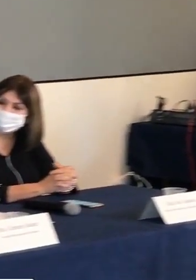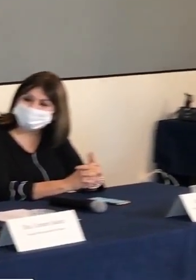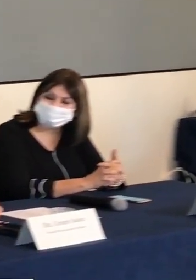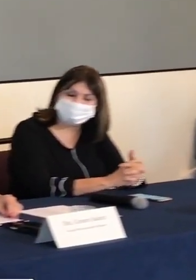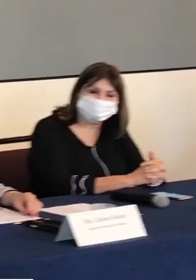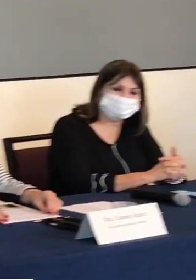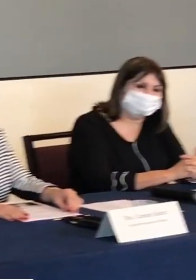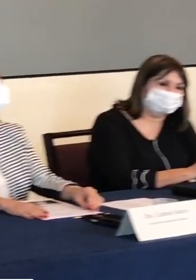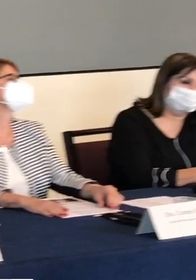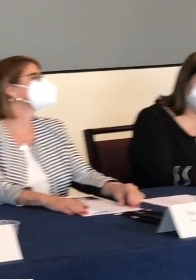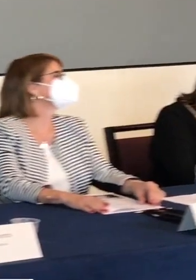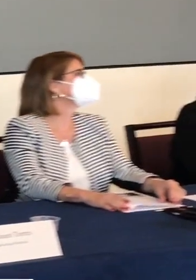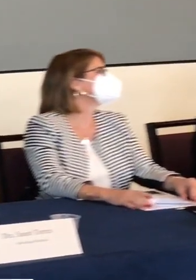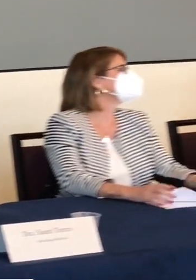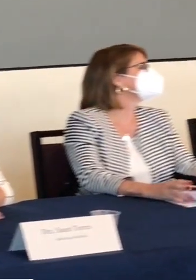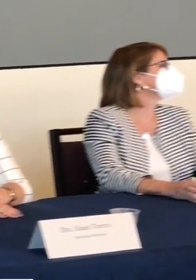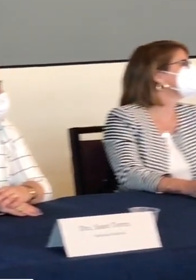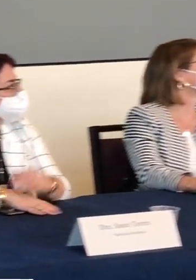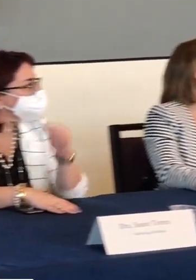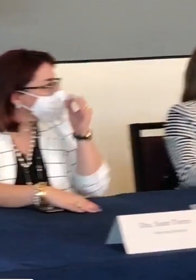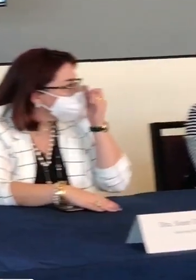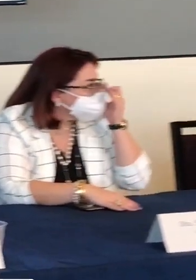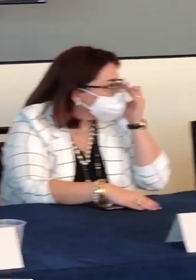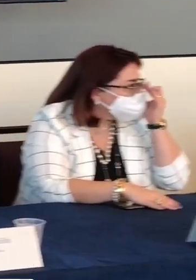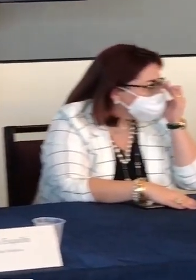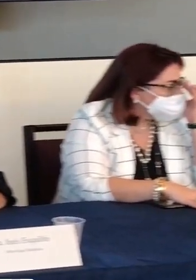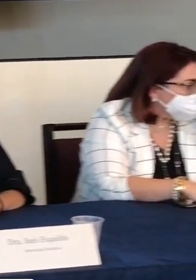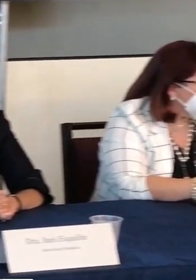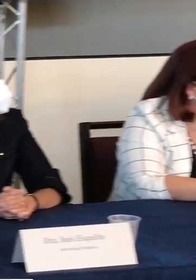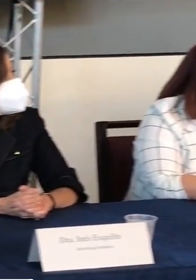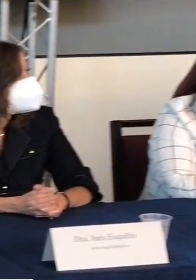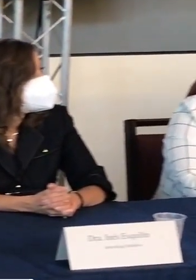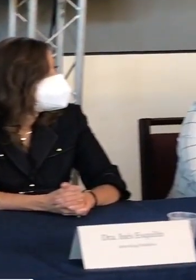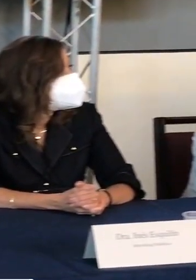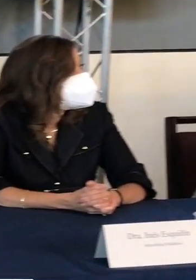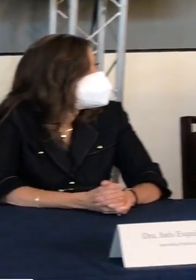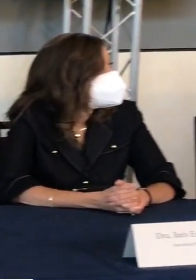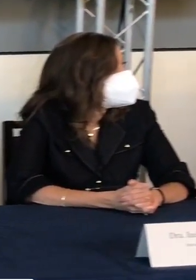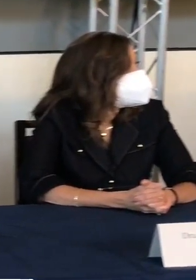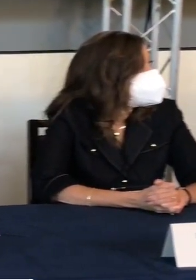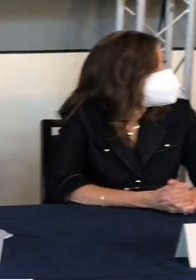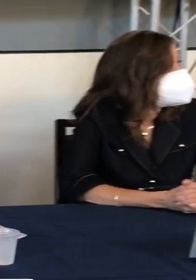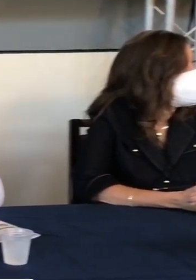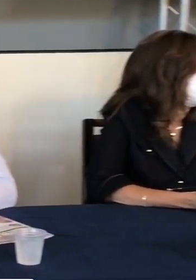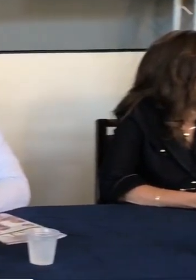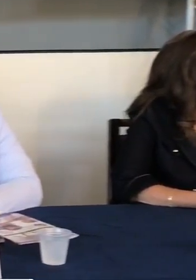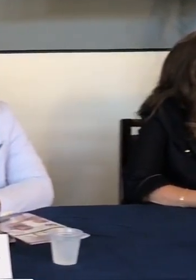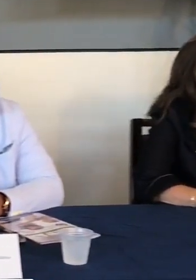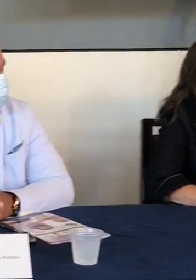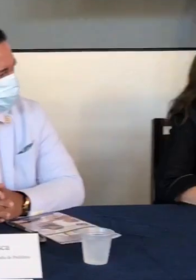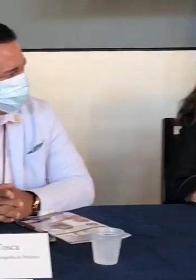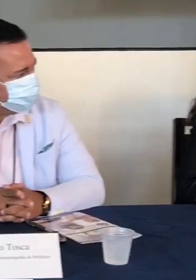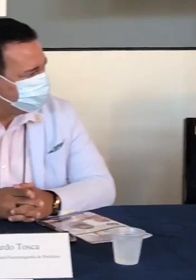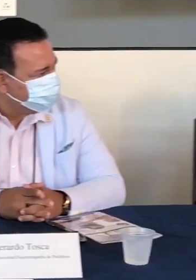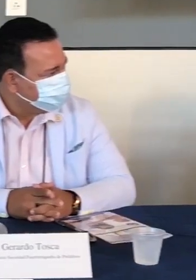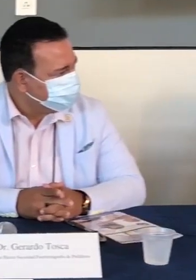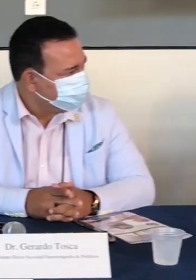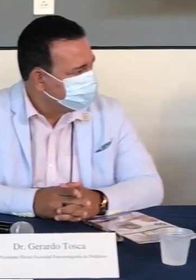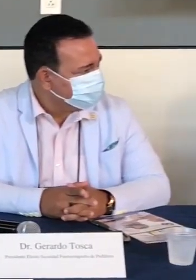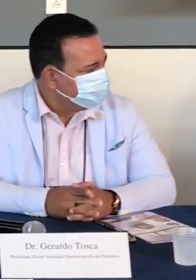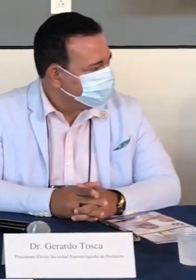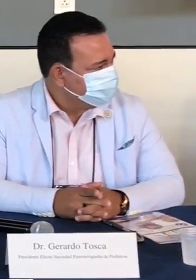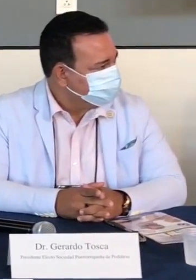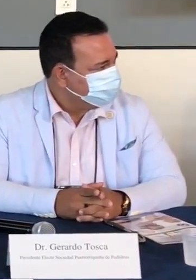información. Sin embargo, no puedo dejar de mencionar la presencia del doctor Víctor Ramos, presidente del